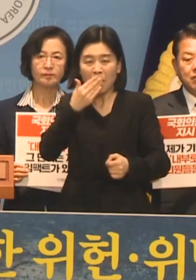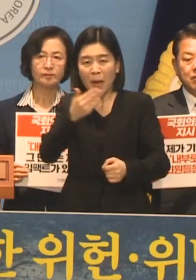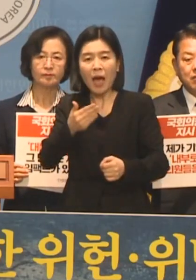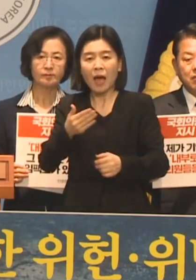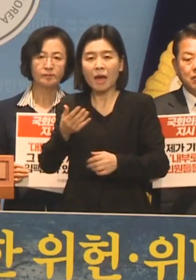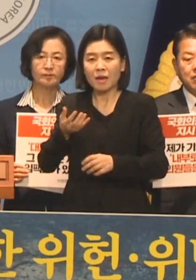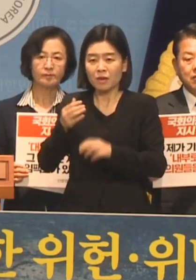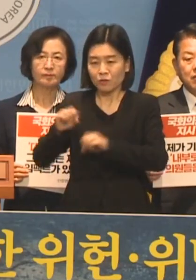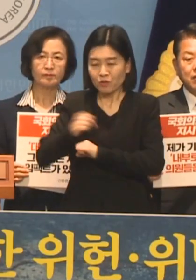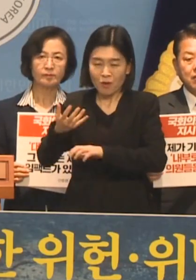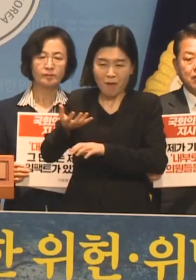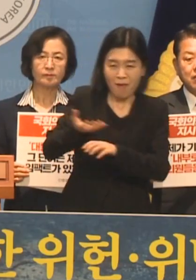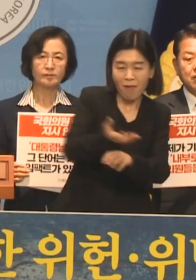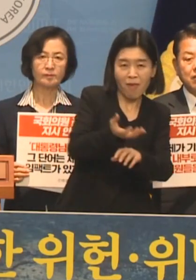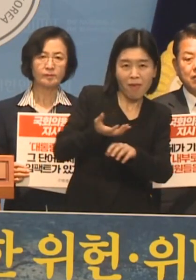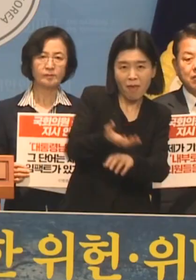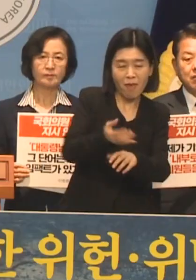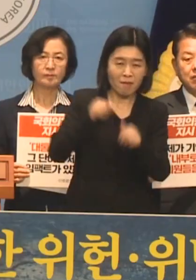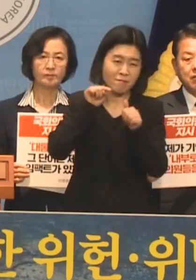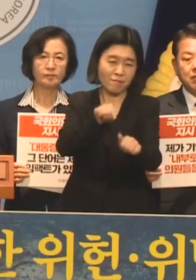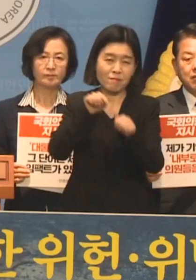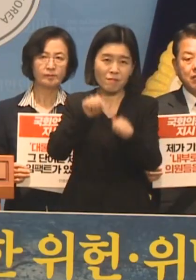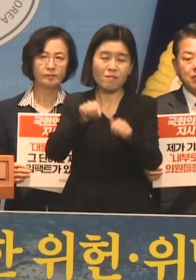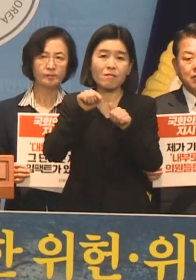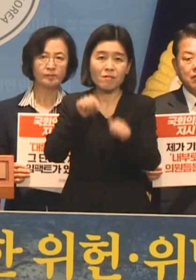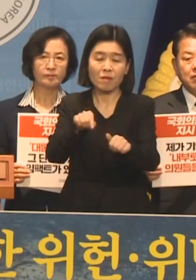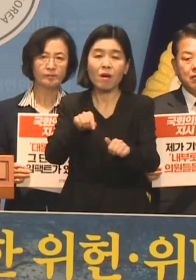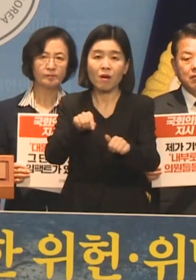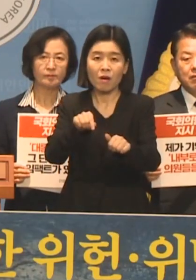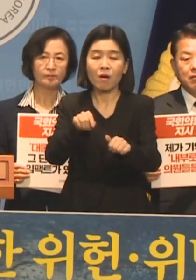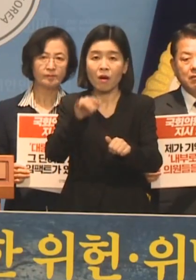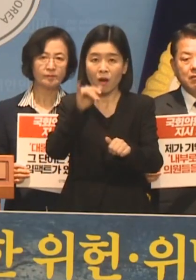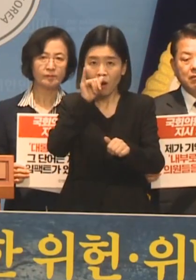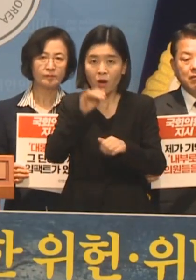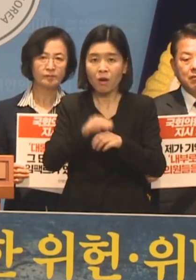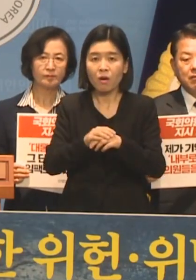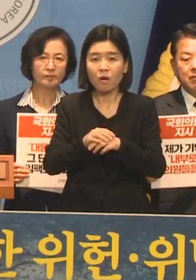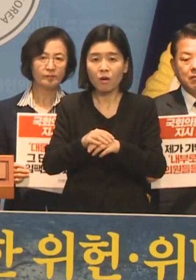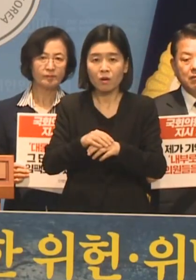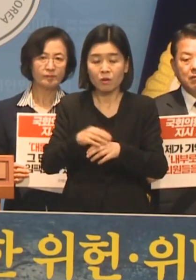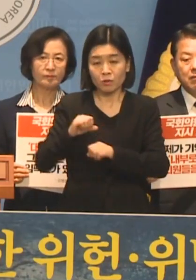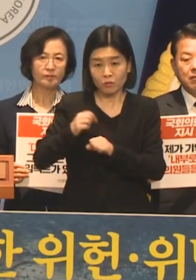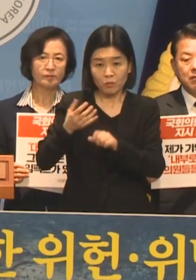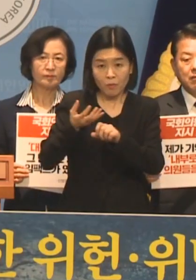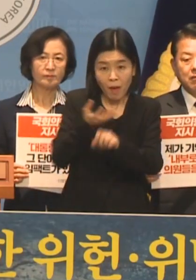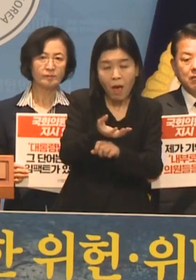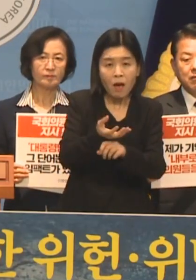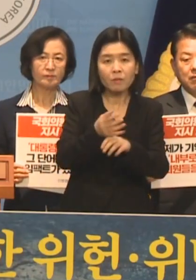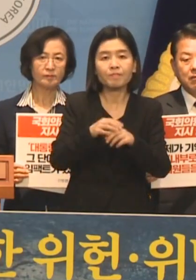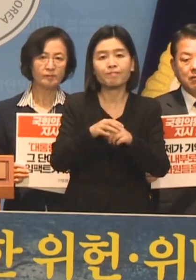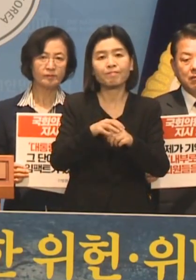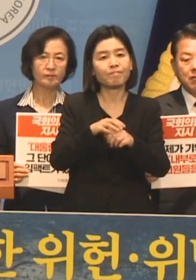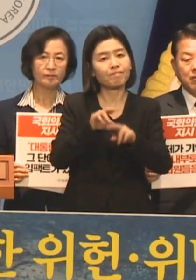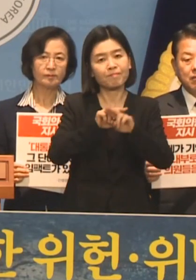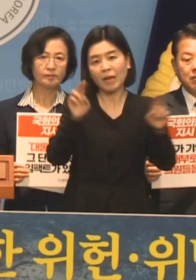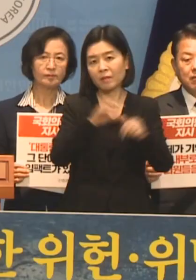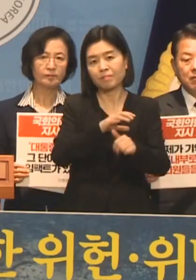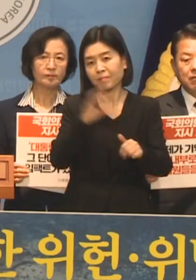진행해라며 계엄군에게 명령을 내렸습니다. 계엄 해제가 의결된 지 2시간이 지난 새벽